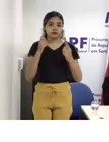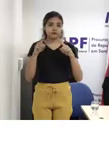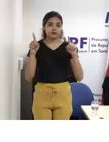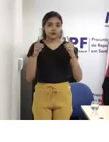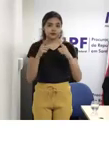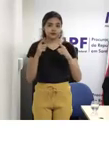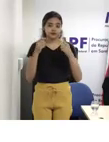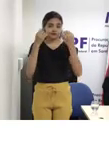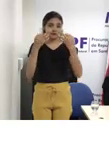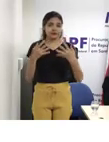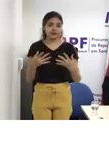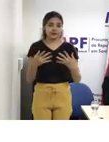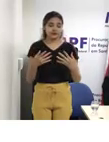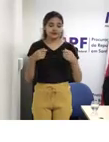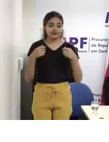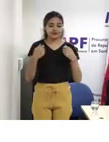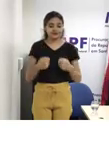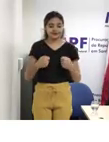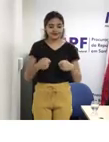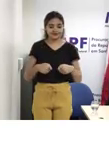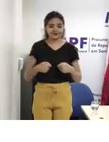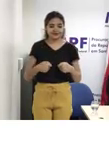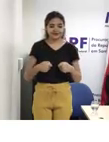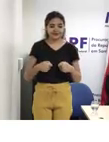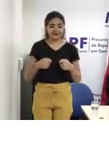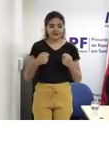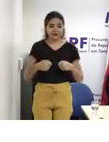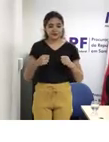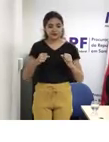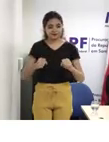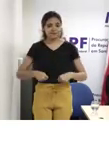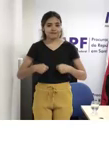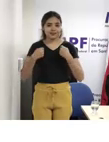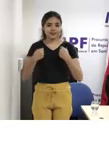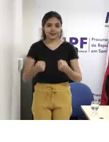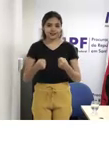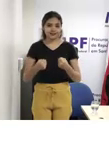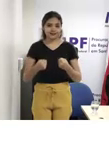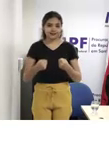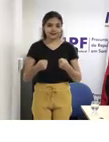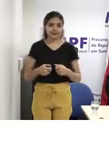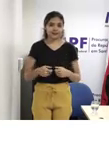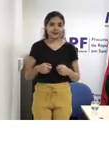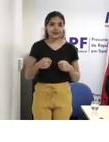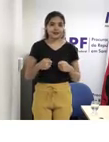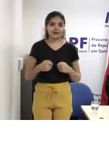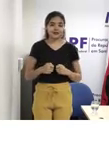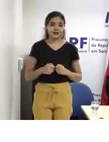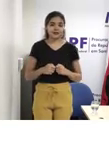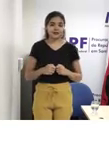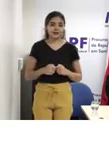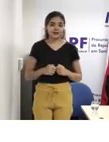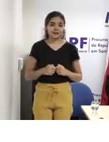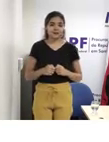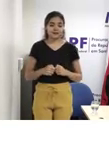preciso ter mãe é preciso ter graça é preciso ter sonho sempre quem traz na pele essa marca